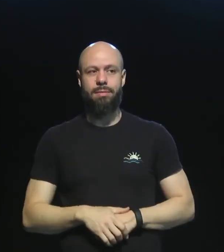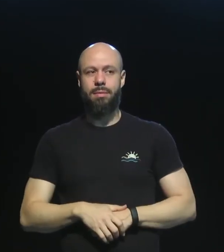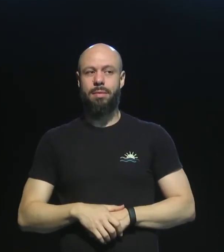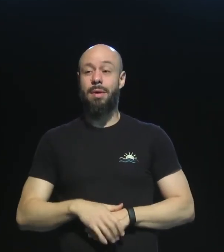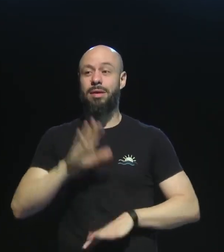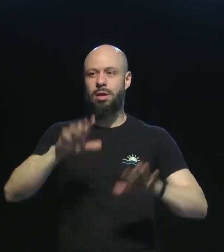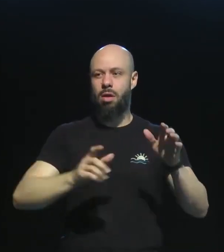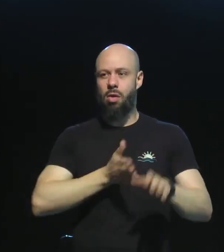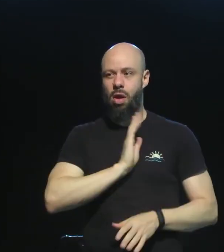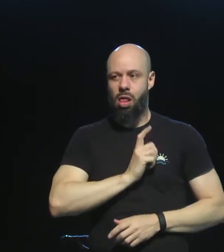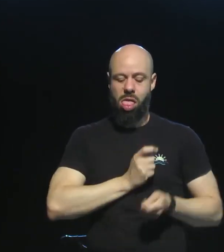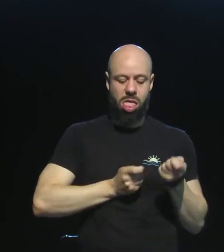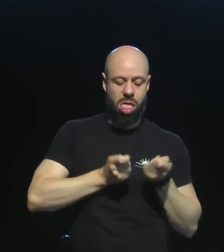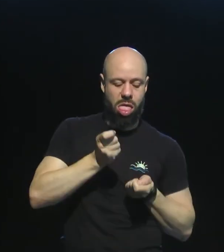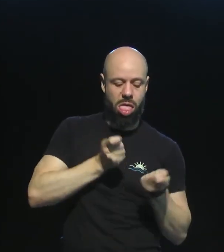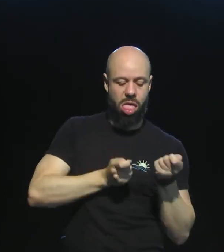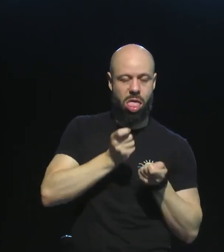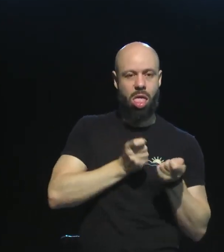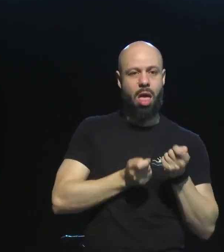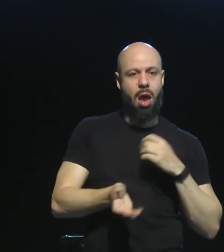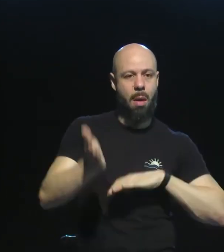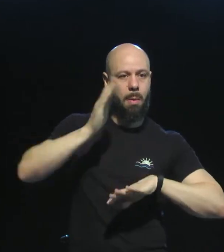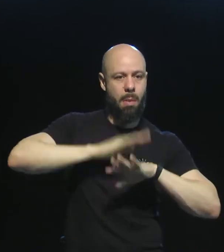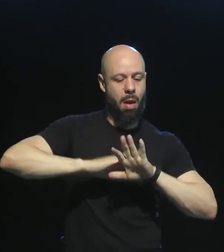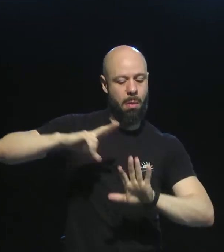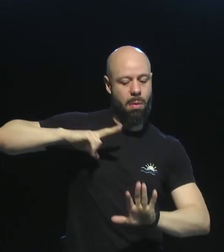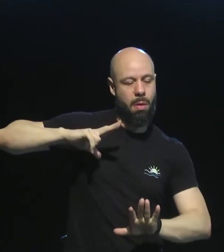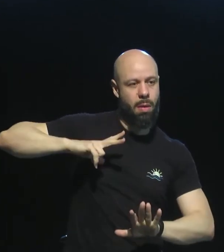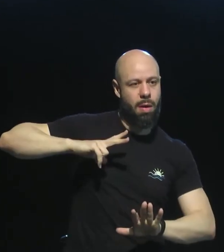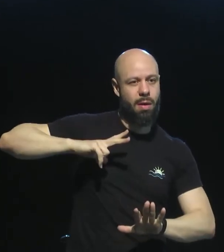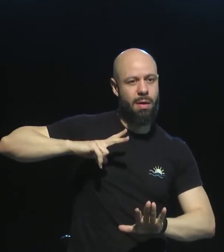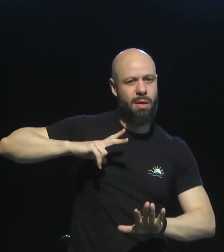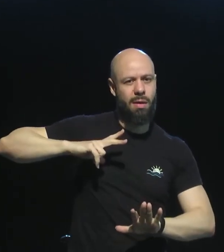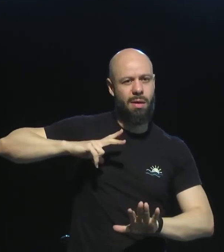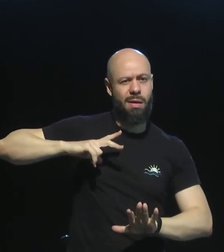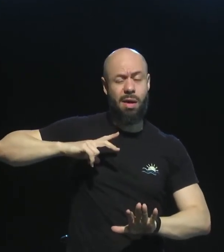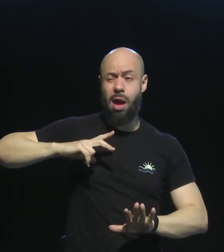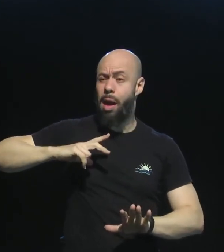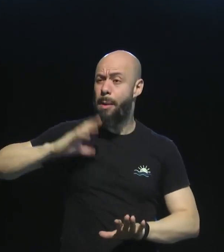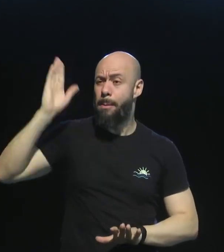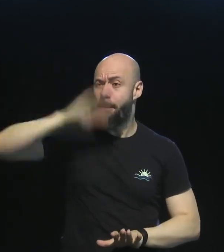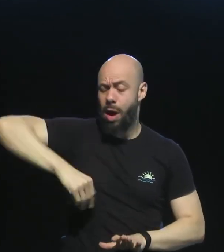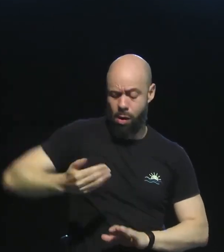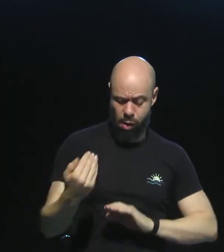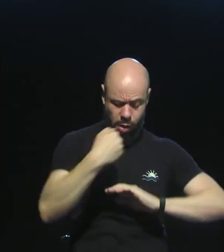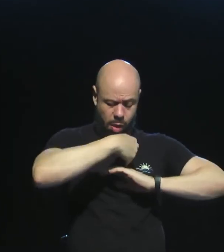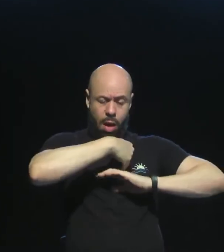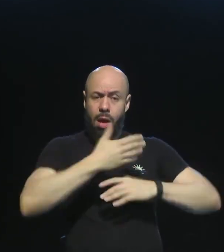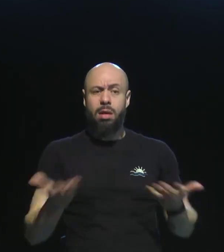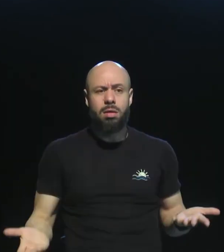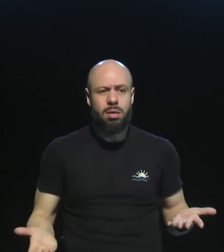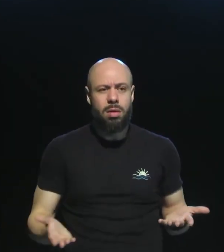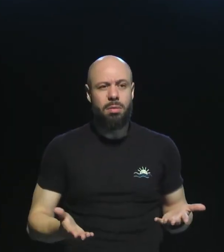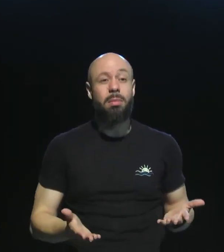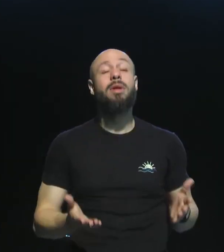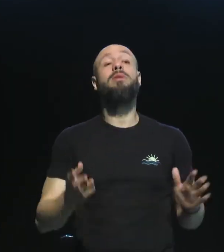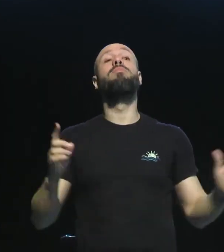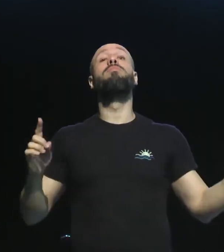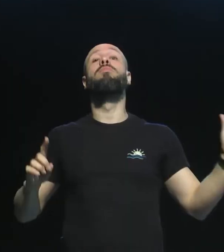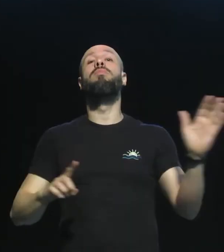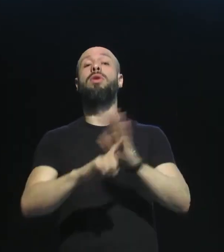do que qualquer outra coisa, e o nosso coração é extremamente perverso. E aqui existe uma pergunta: quem de